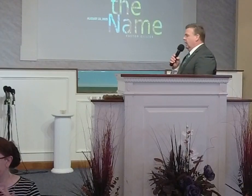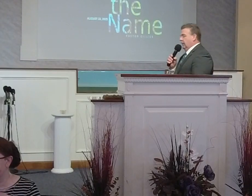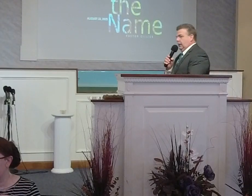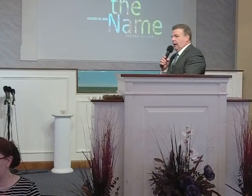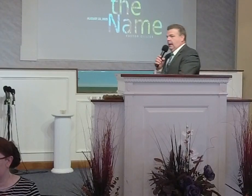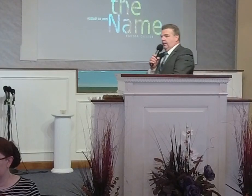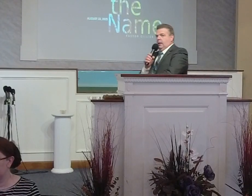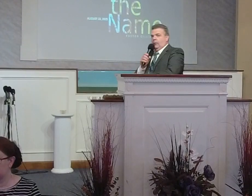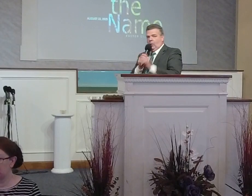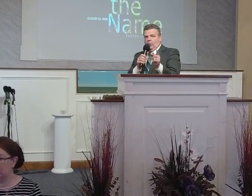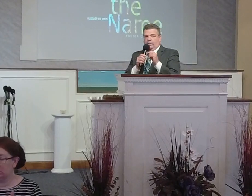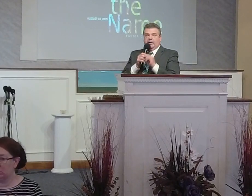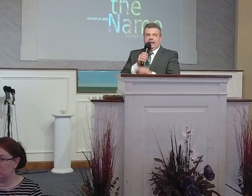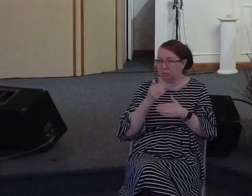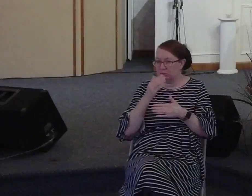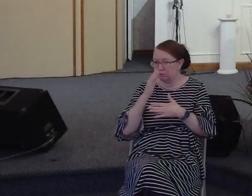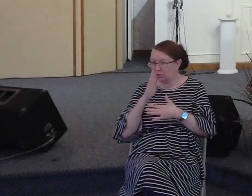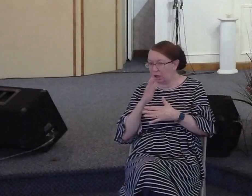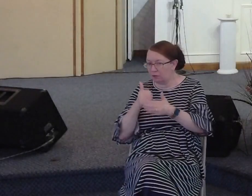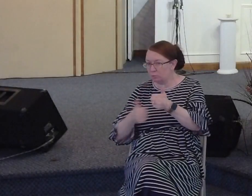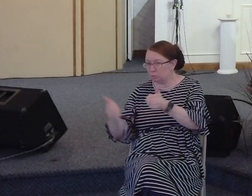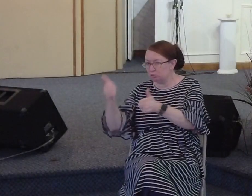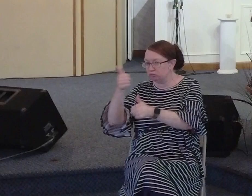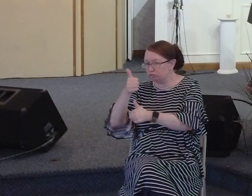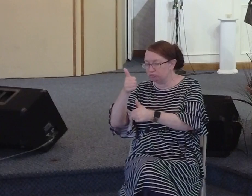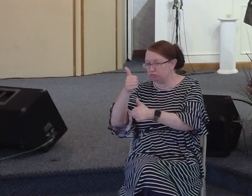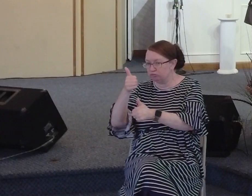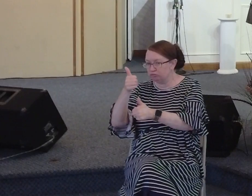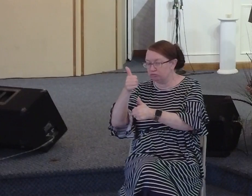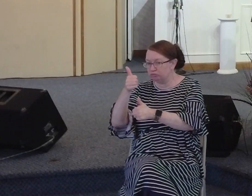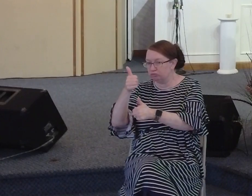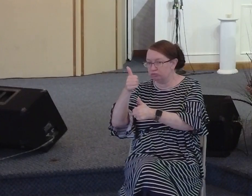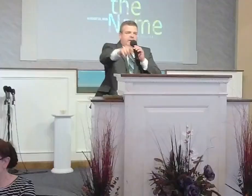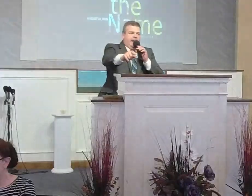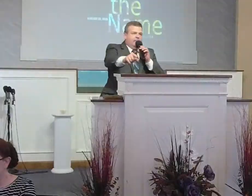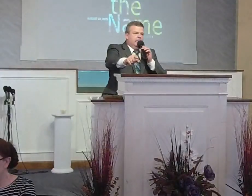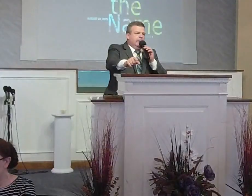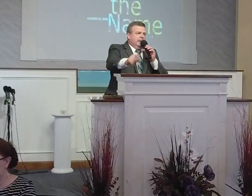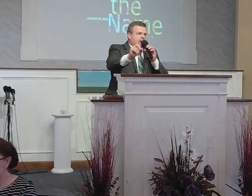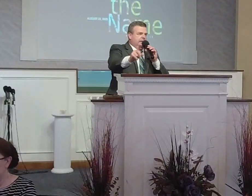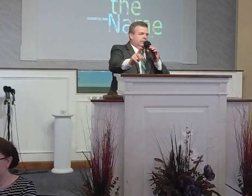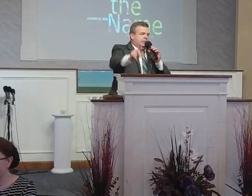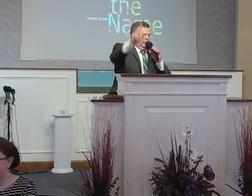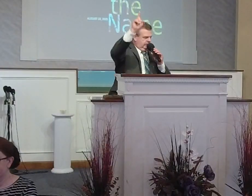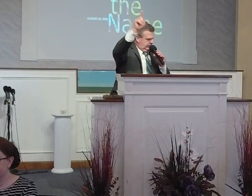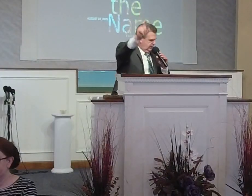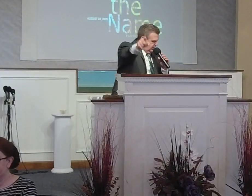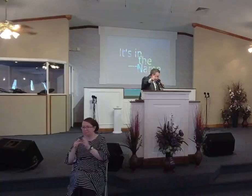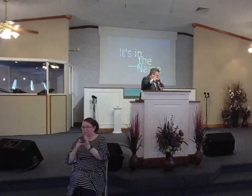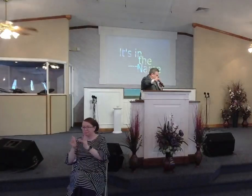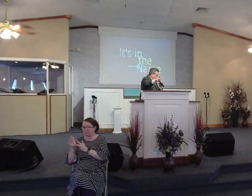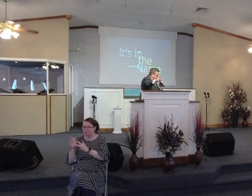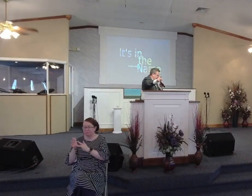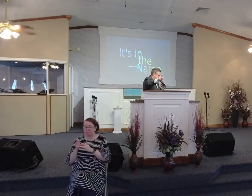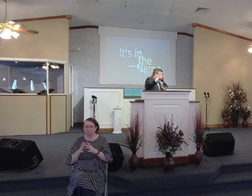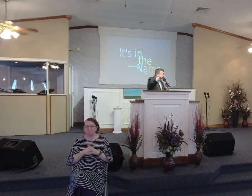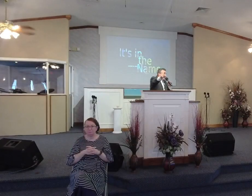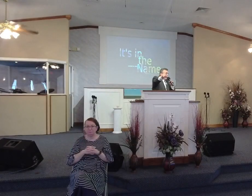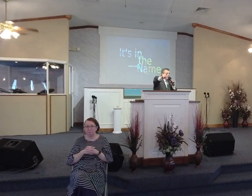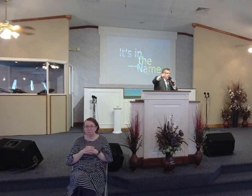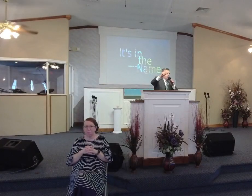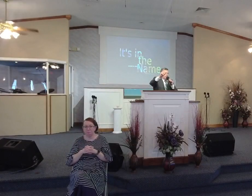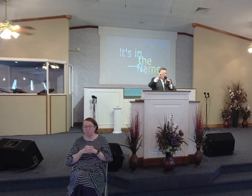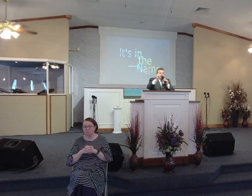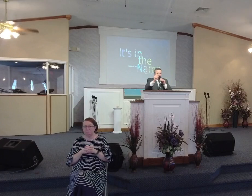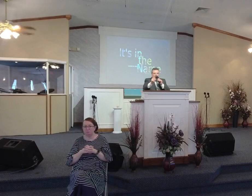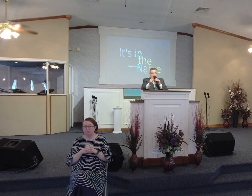se refería. Un nombre que claramente iba a definir el Rey de Reyes, Señor de Señores y Dios de Dioses. Y su nombre